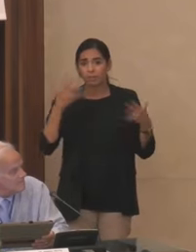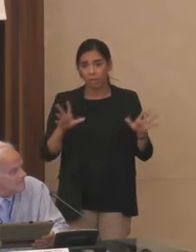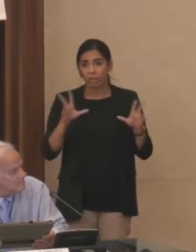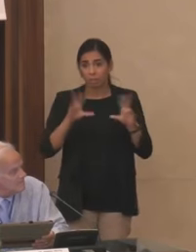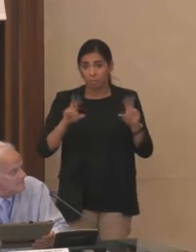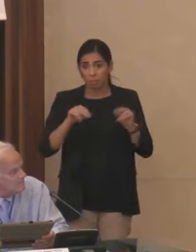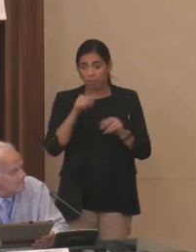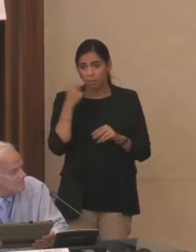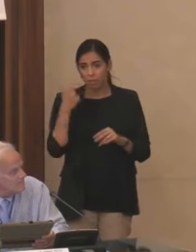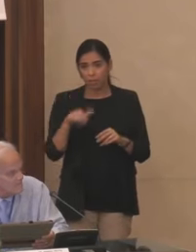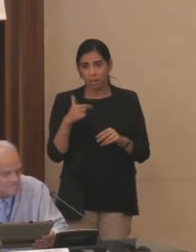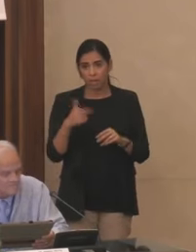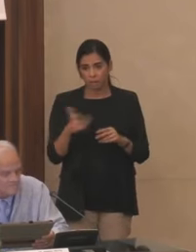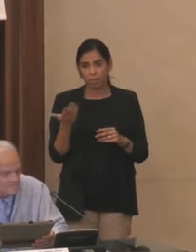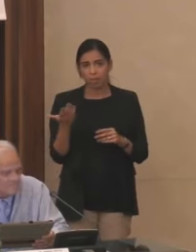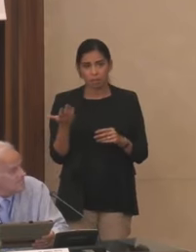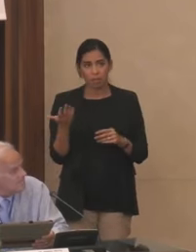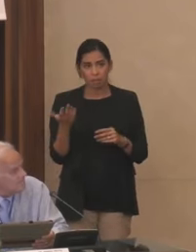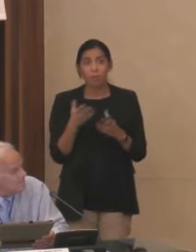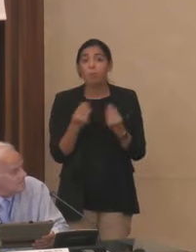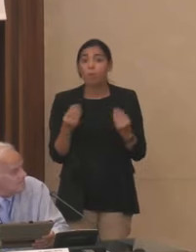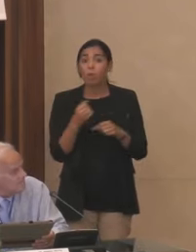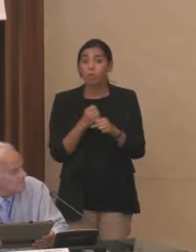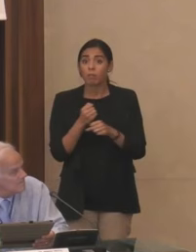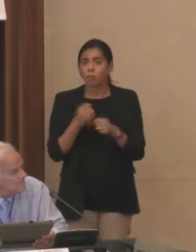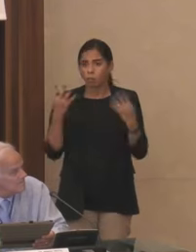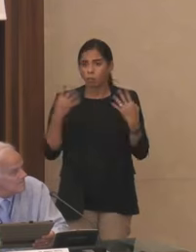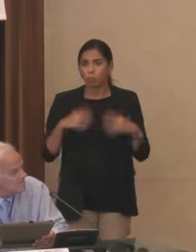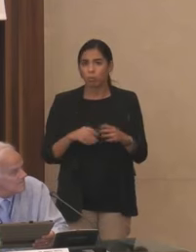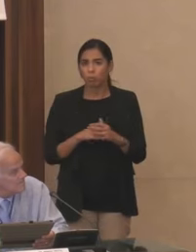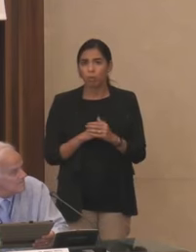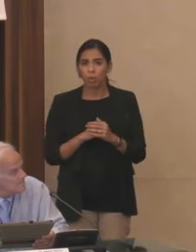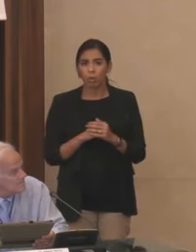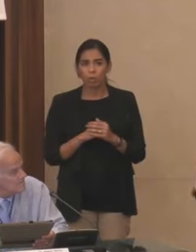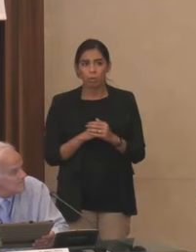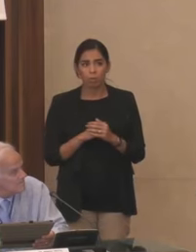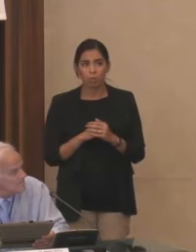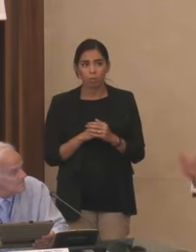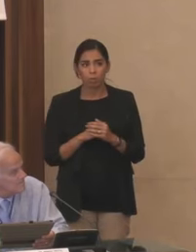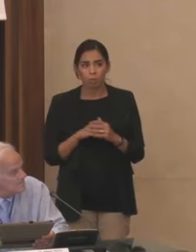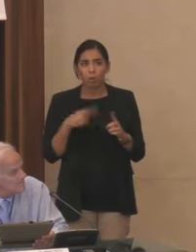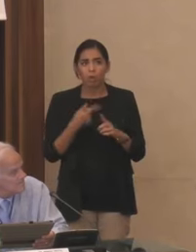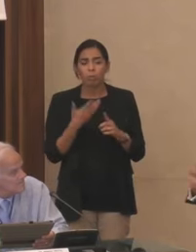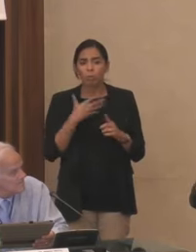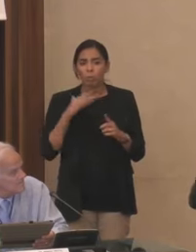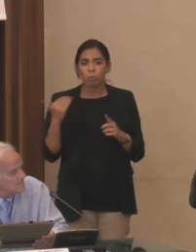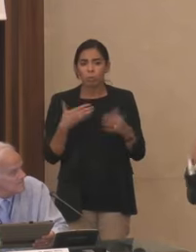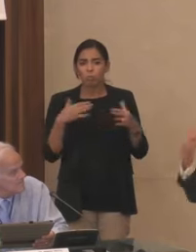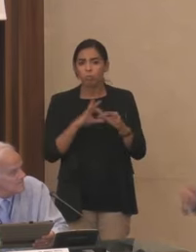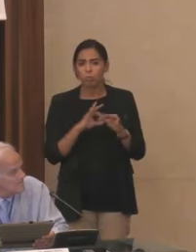schema terapeutico perché è sempre lo stesso e molti farmaci funzionano, molti. C'è tutta poi la parte sui